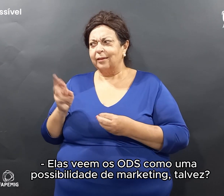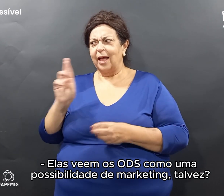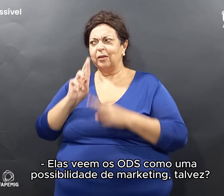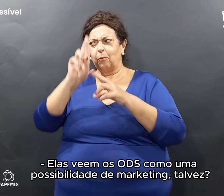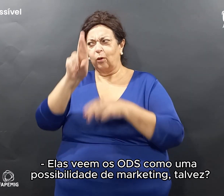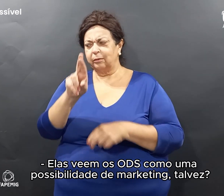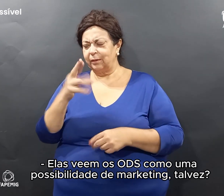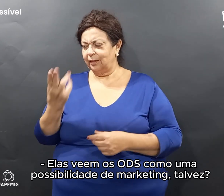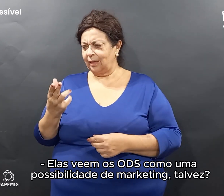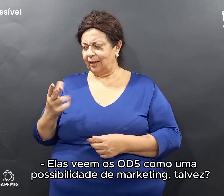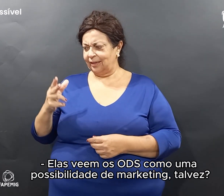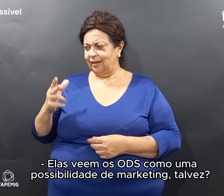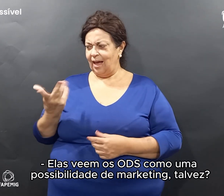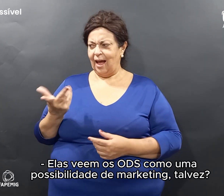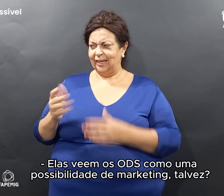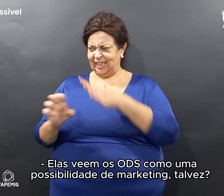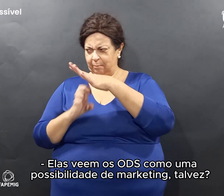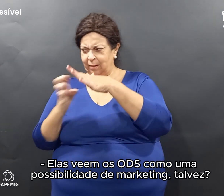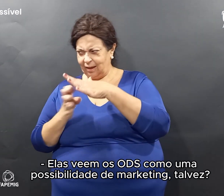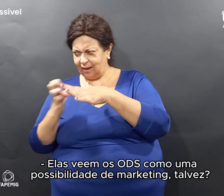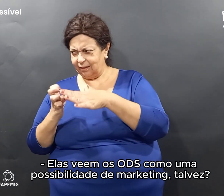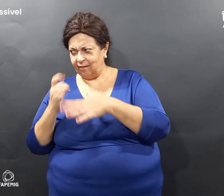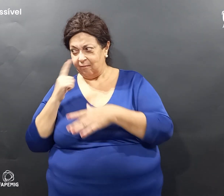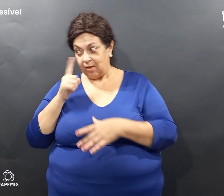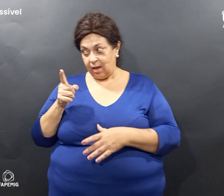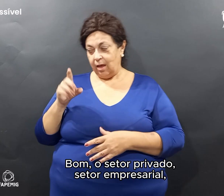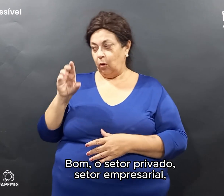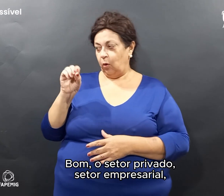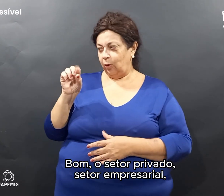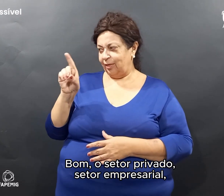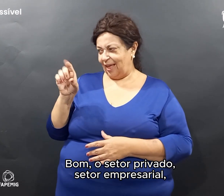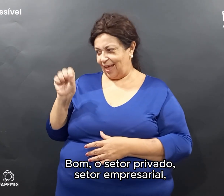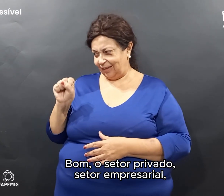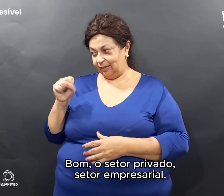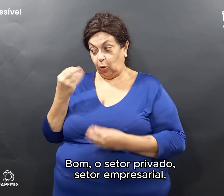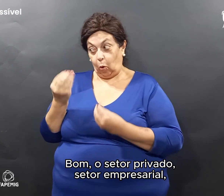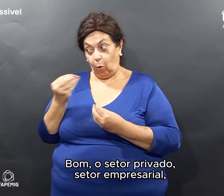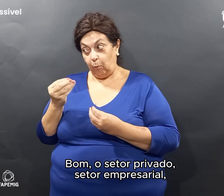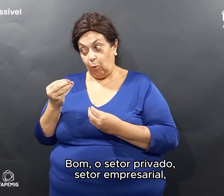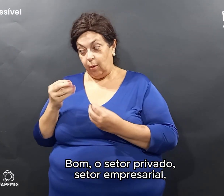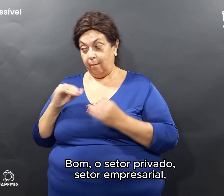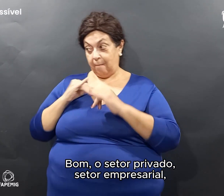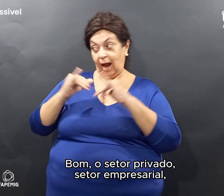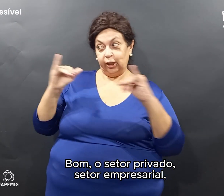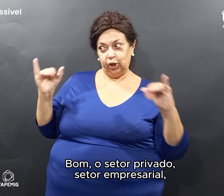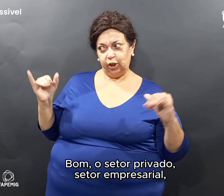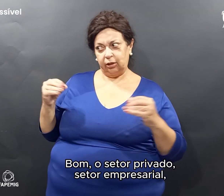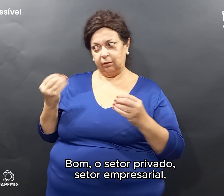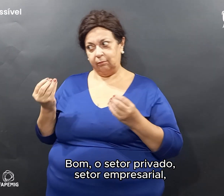os ODS como uma possibilidade de marketing, talvez? Bom, o setor privado, o setor